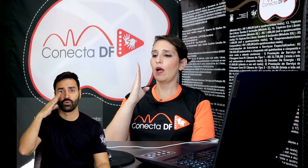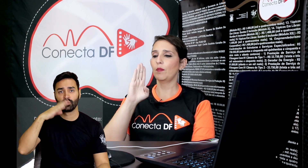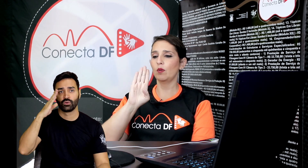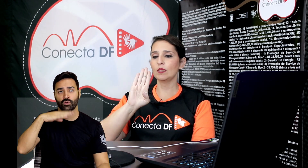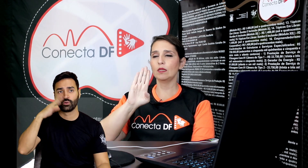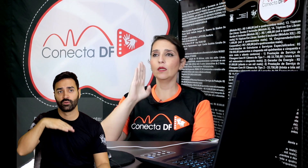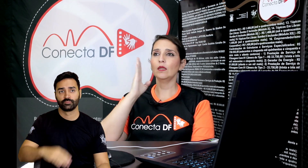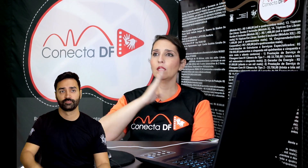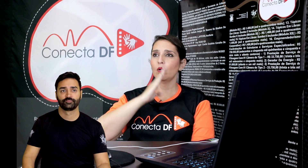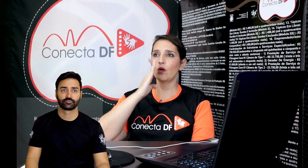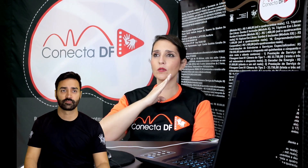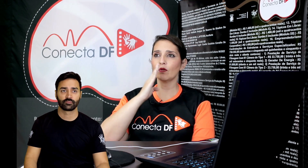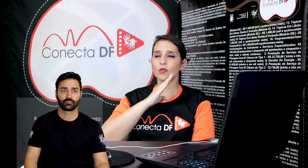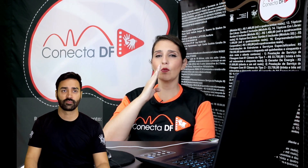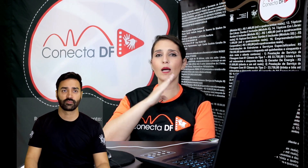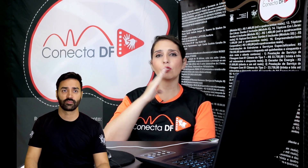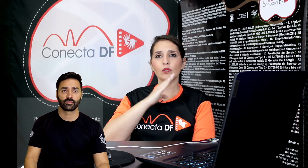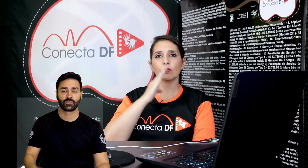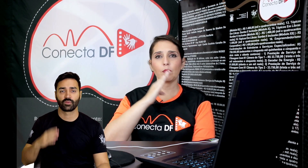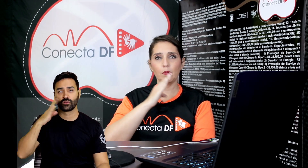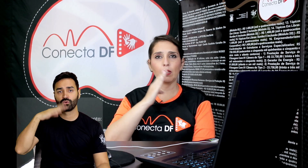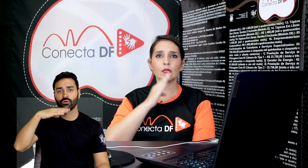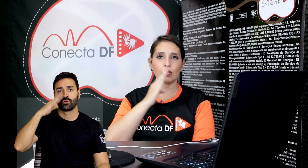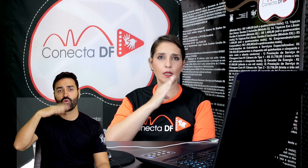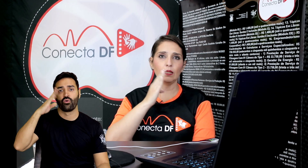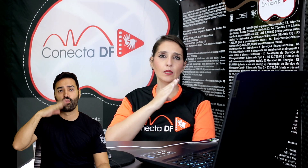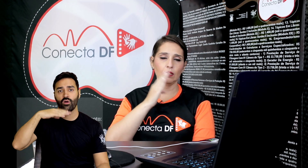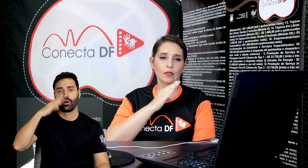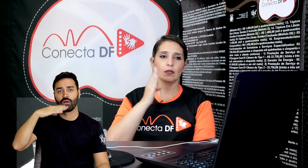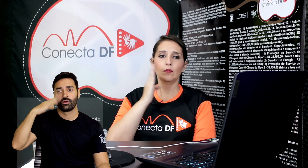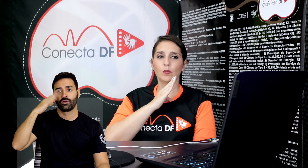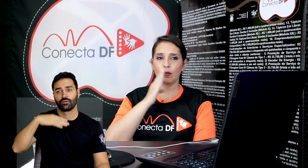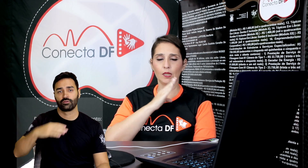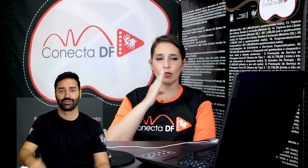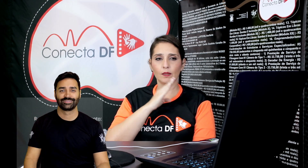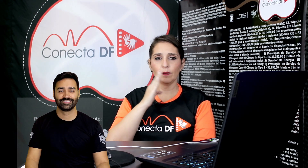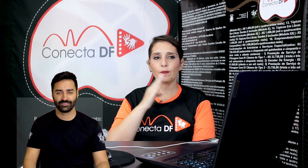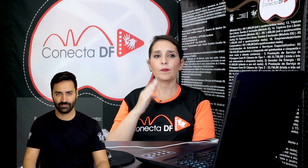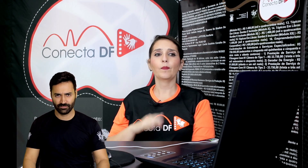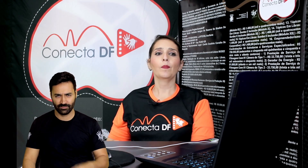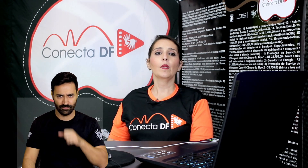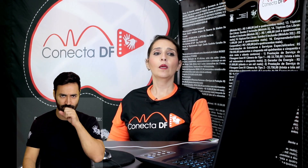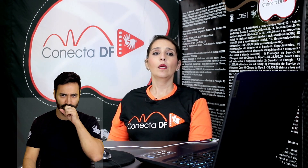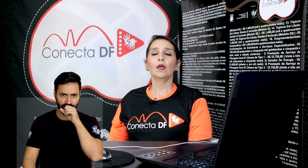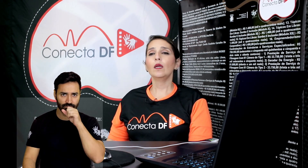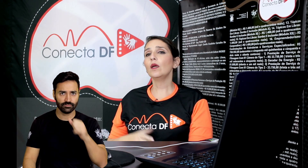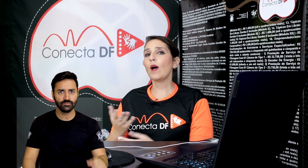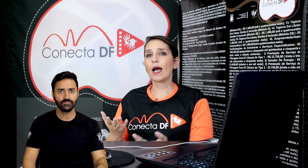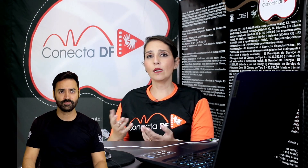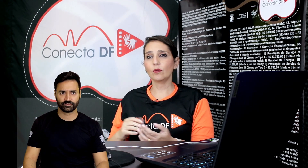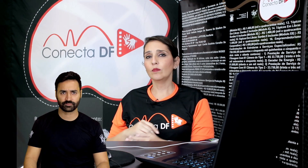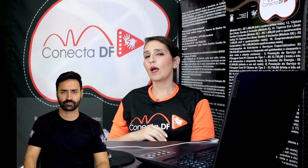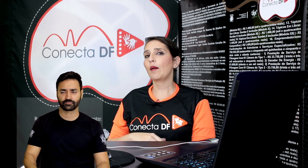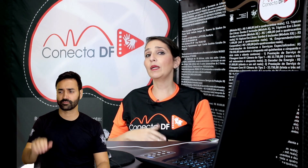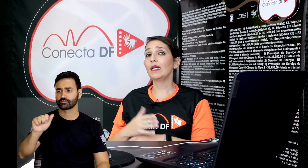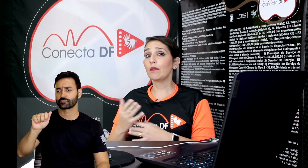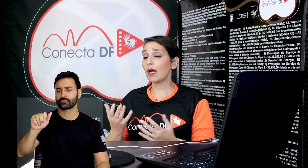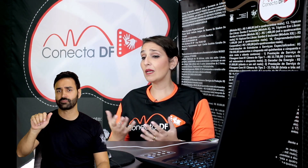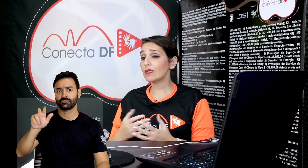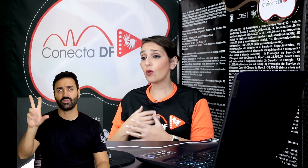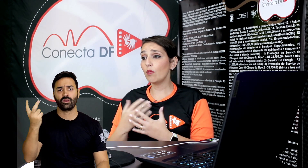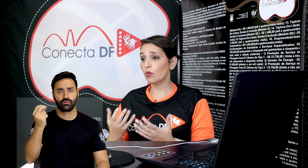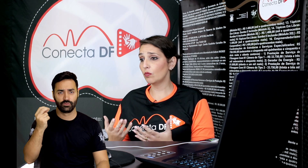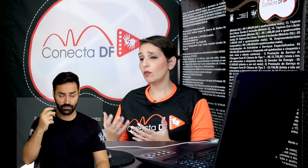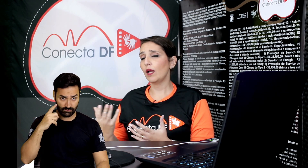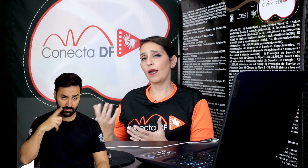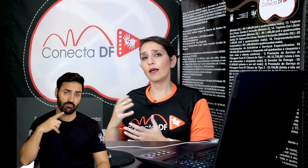ó, a mão assim, como se fosse o ardido da pimenta, né? Pimenta. E o alho? A maneira